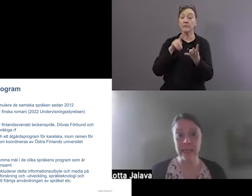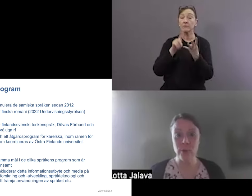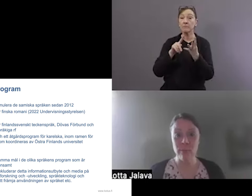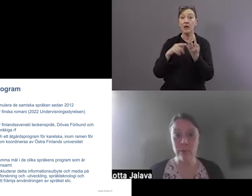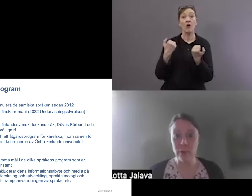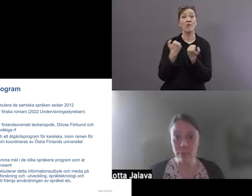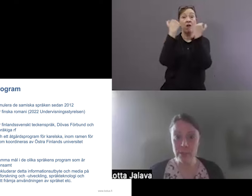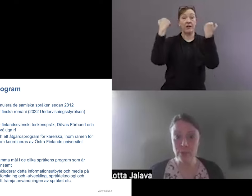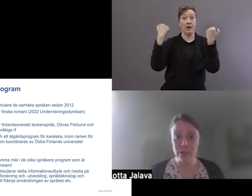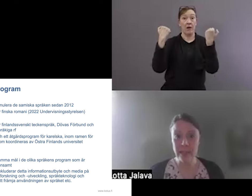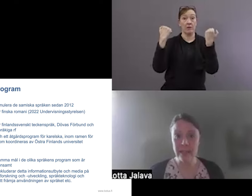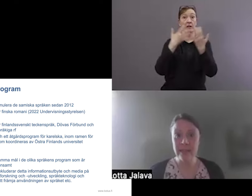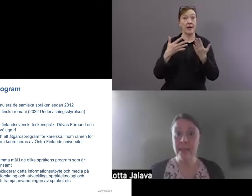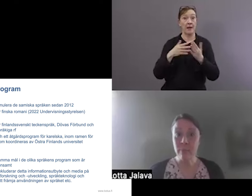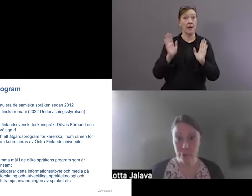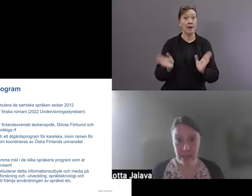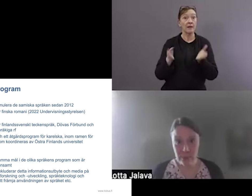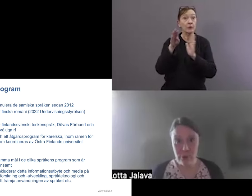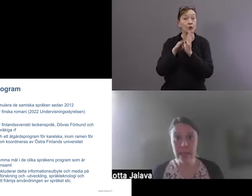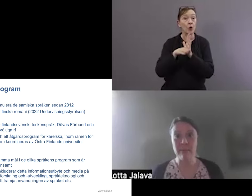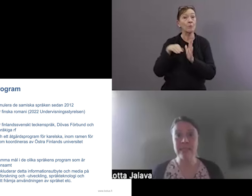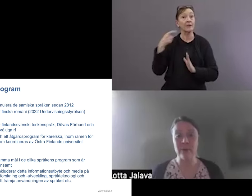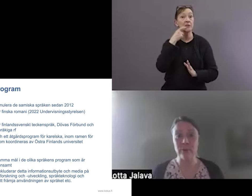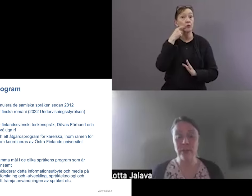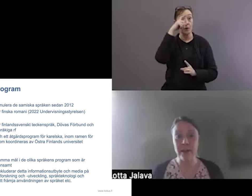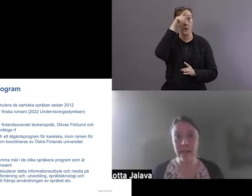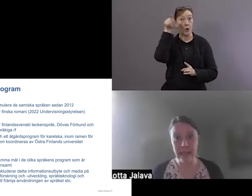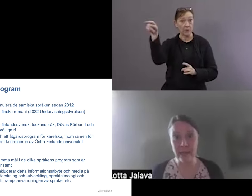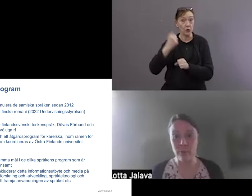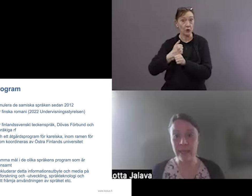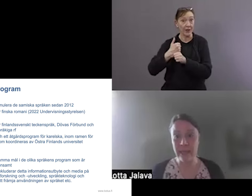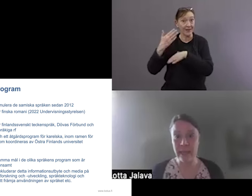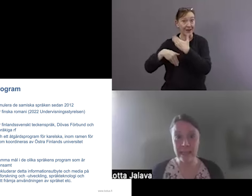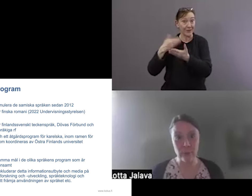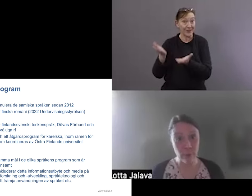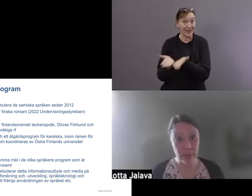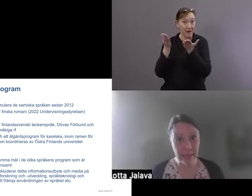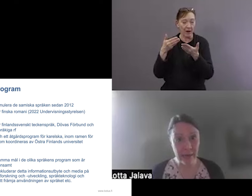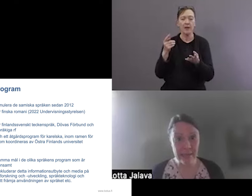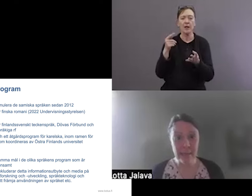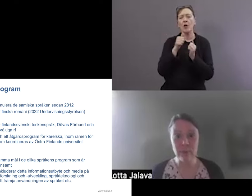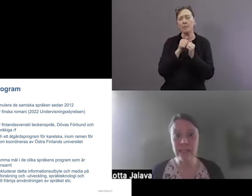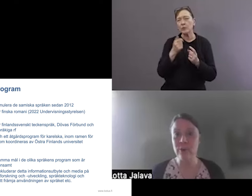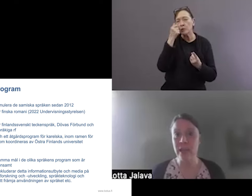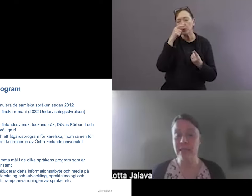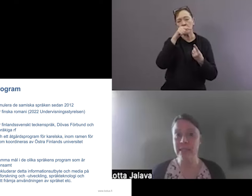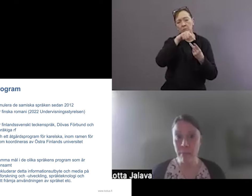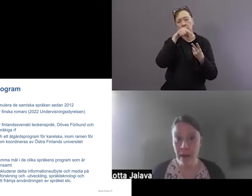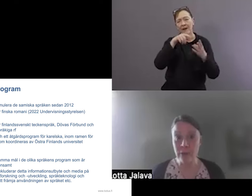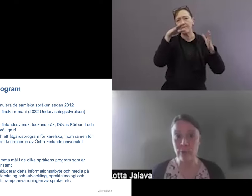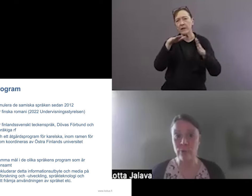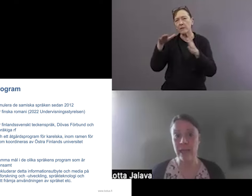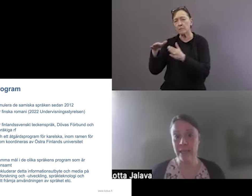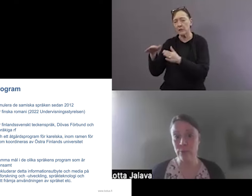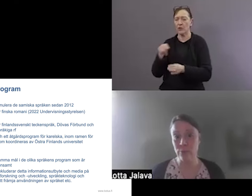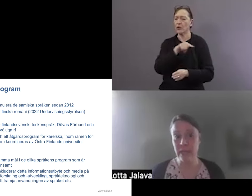elvytysohjelma Itä-Suomen yliopistossa. Ja myös näissä ohjelmissa on totta kai kieliryhmien tilanteet on myös erilaisia, mutta näissä ohjelmissa on